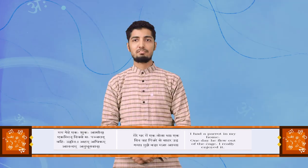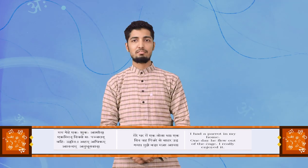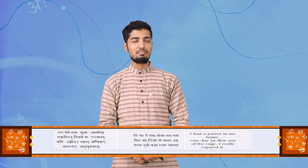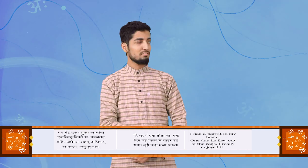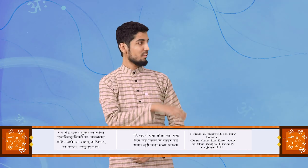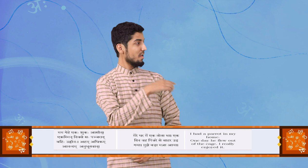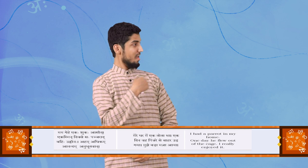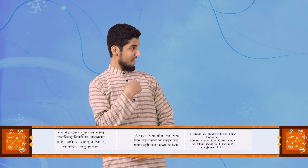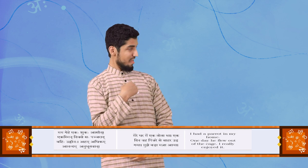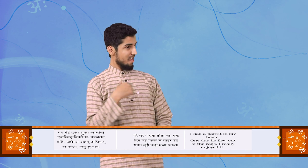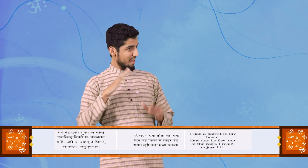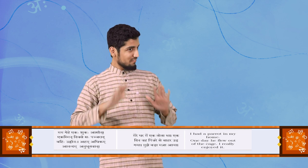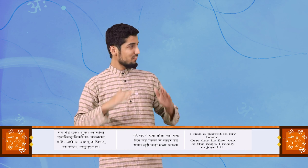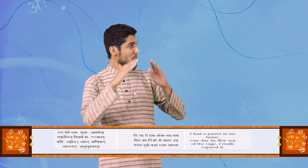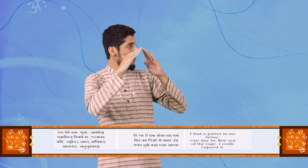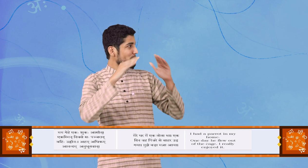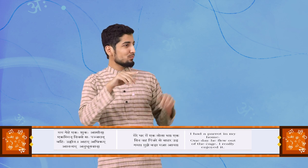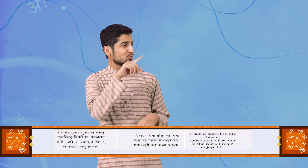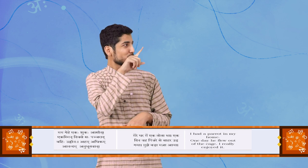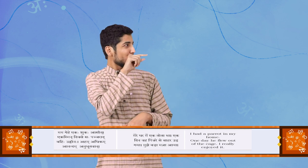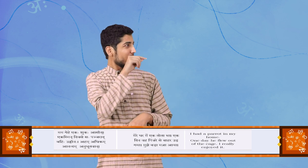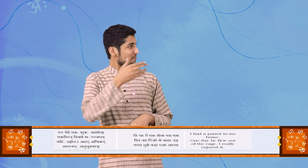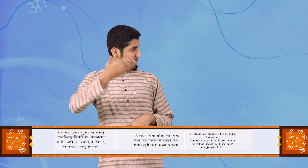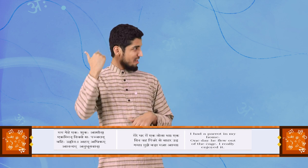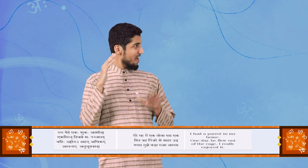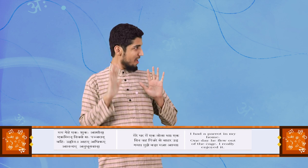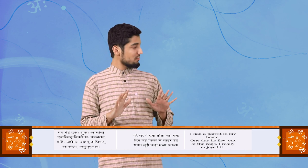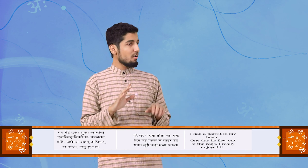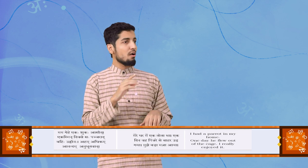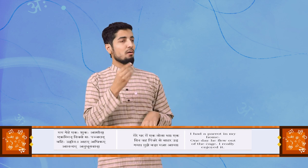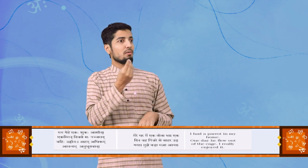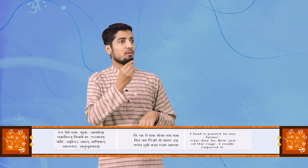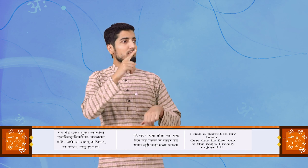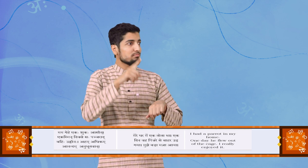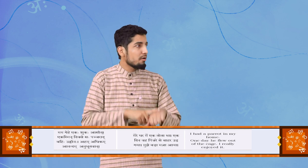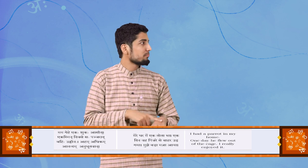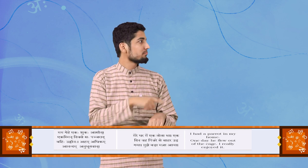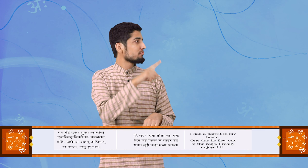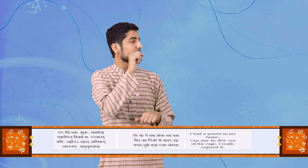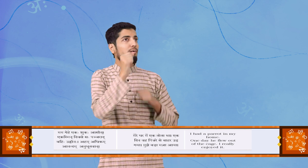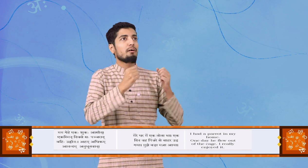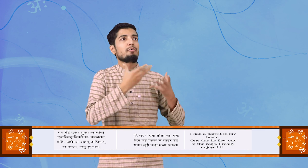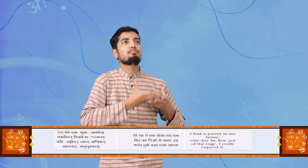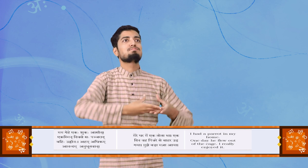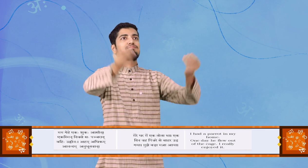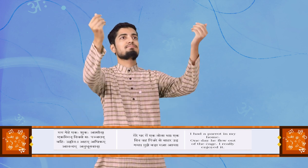मेरे मामा के हेग कहा सुहात एक अश्विनी व से स पिन जात बहि